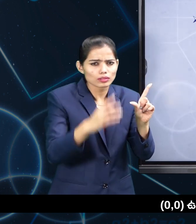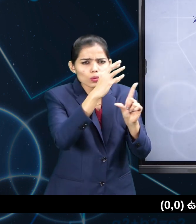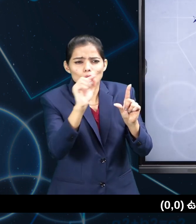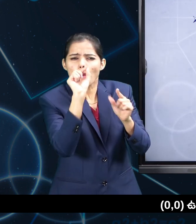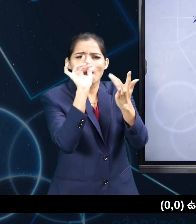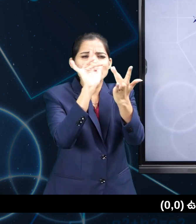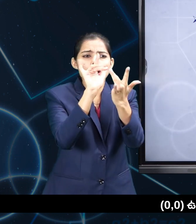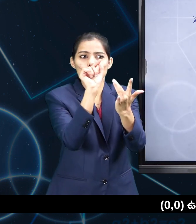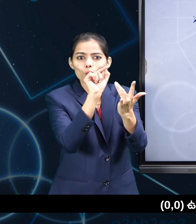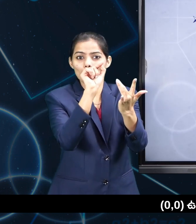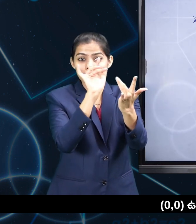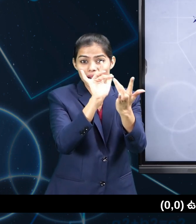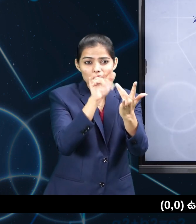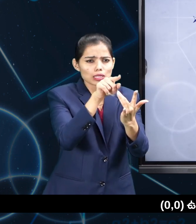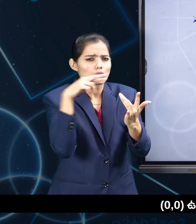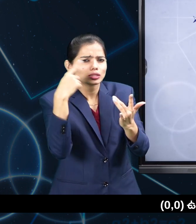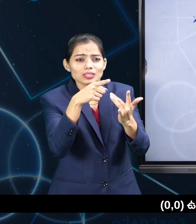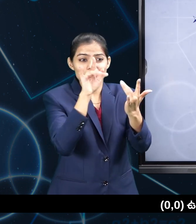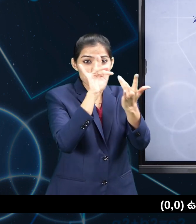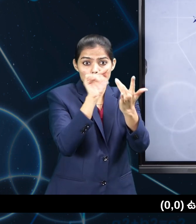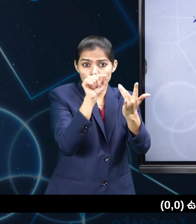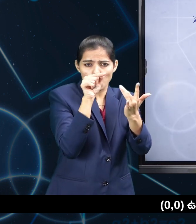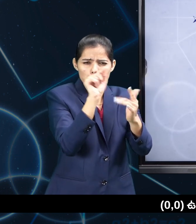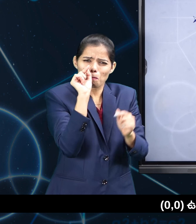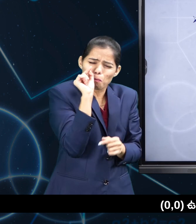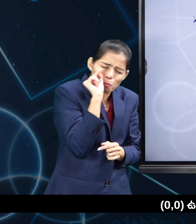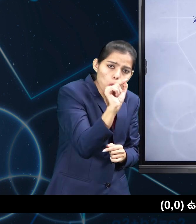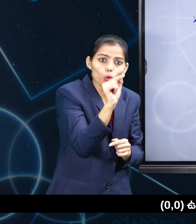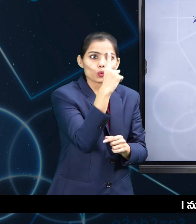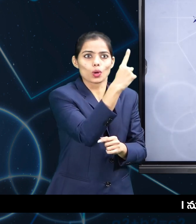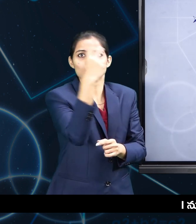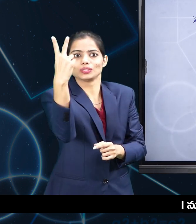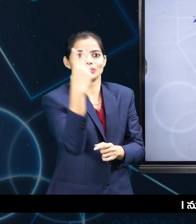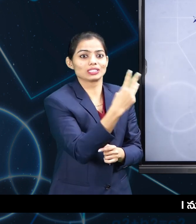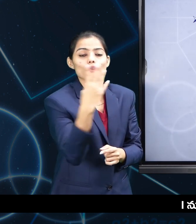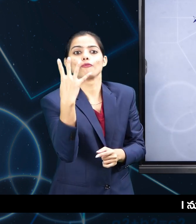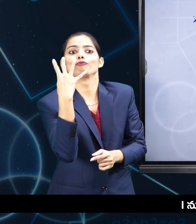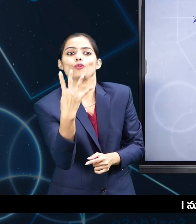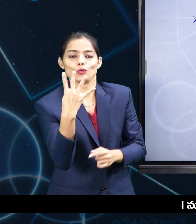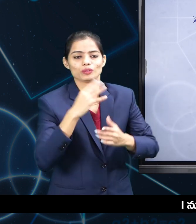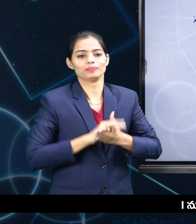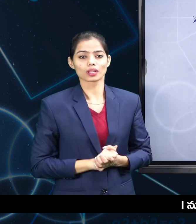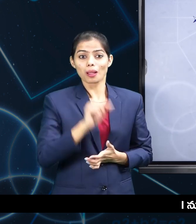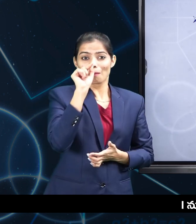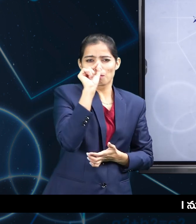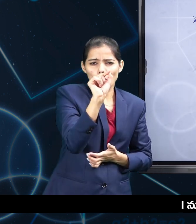0 ఉపయోగిస్తుంది. అదే సమయంలో పాయింట్లను 1 నుండి 4 వరకు